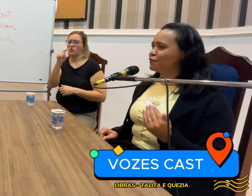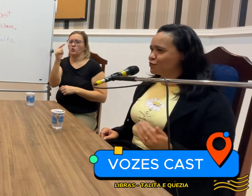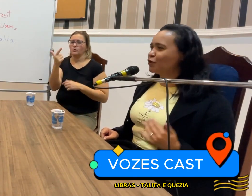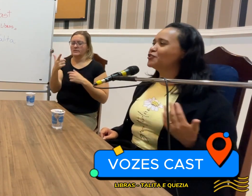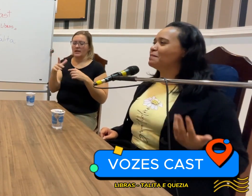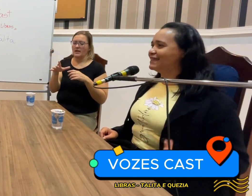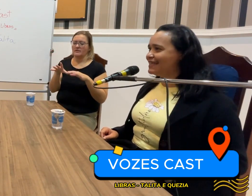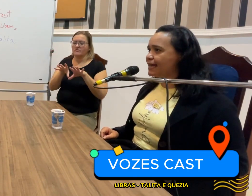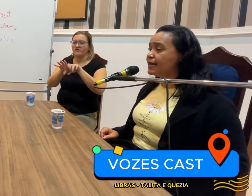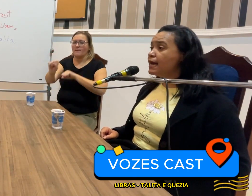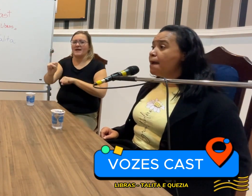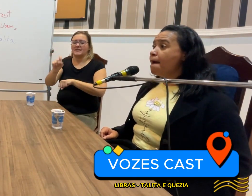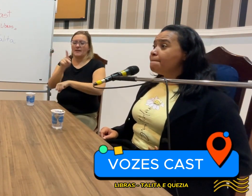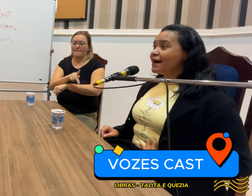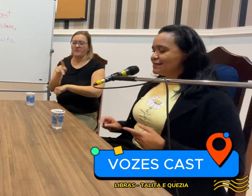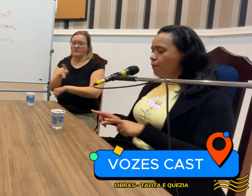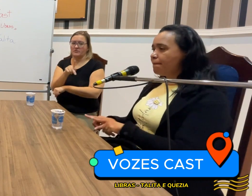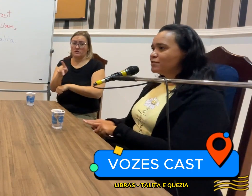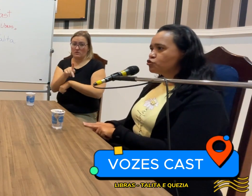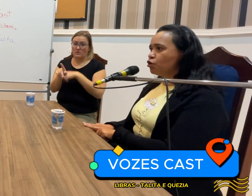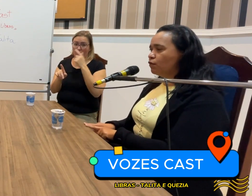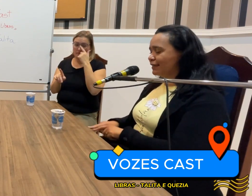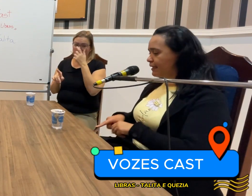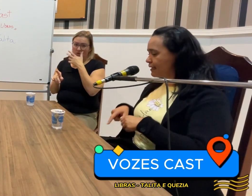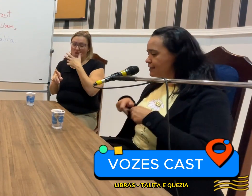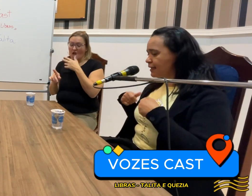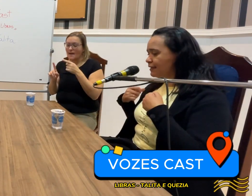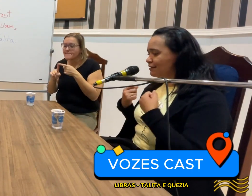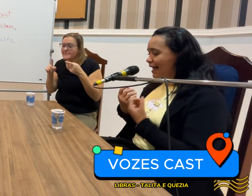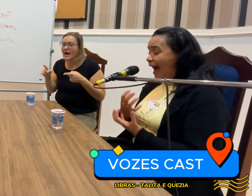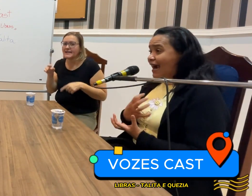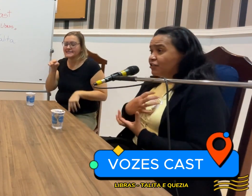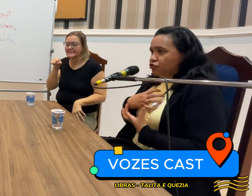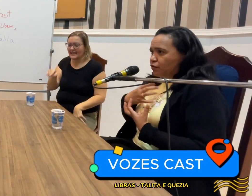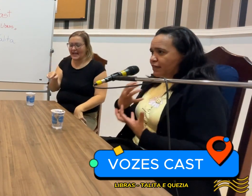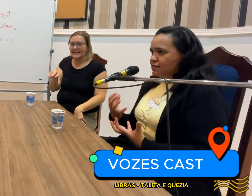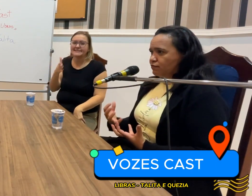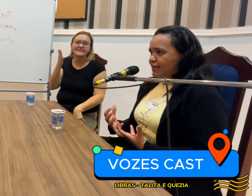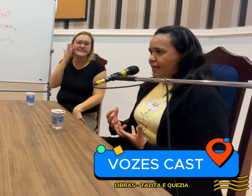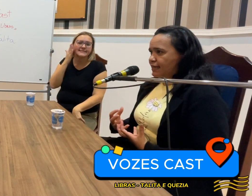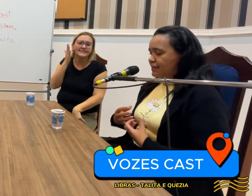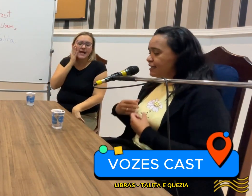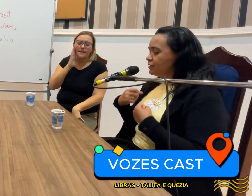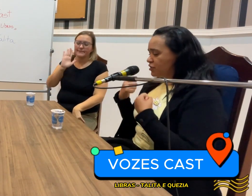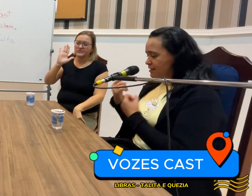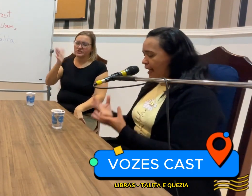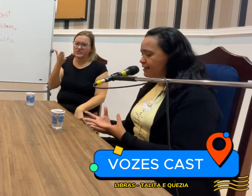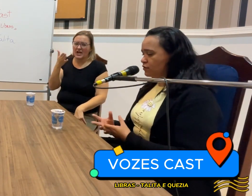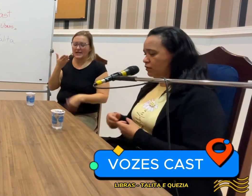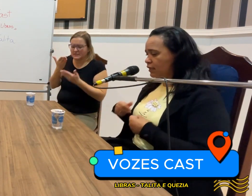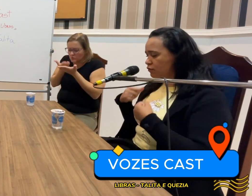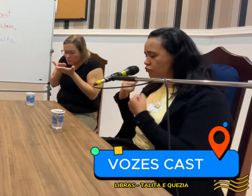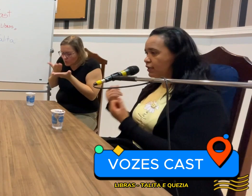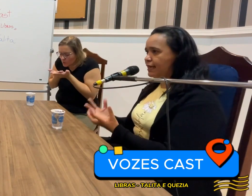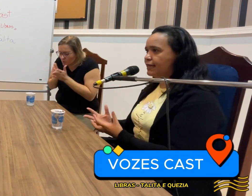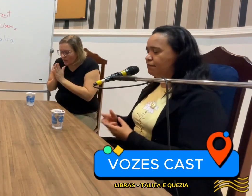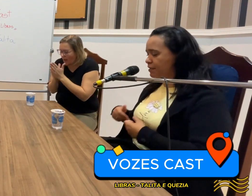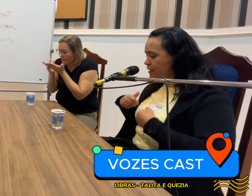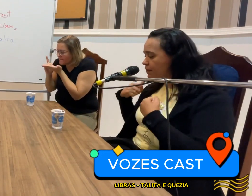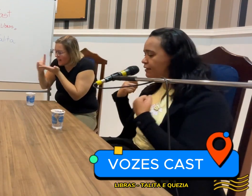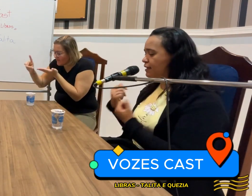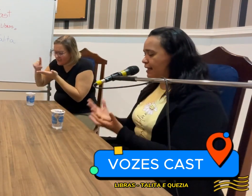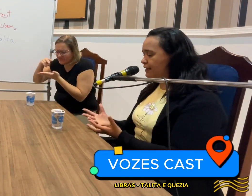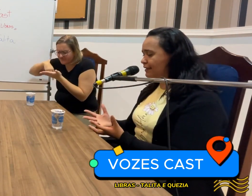ser um professor de EBD. Entendi. Mas é uma pessoa que, assim, arde no coração dele de estar estudando, de ler